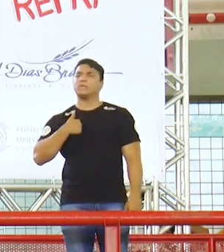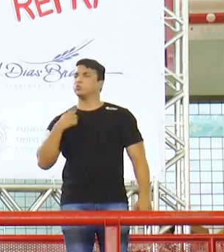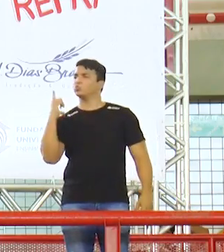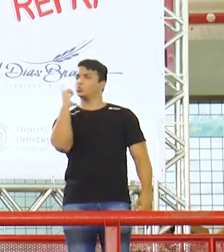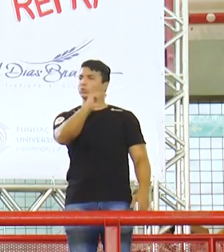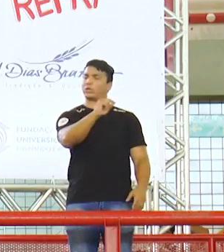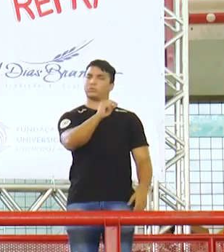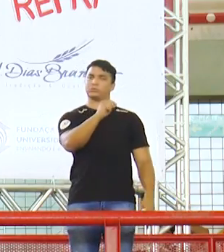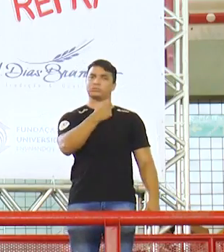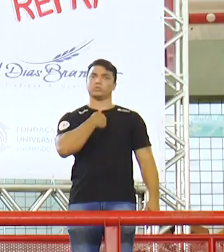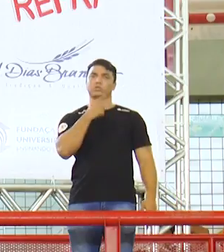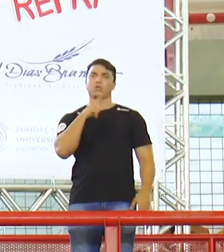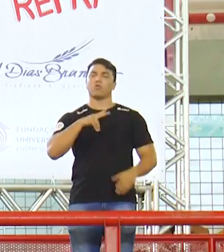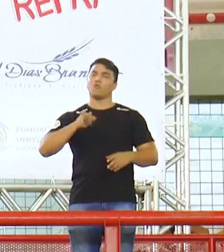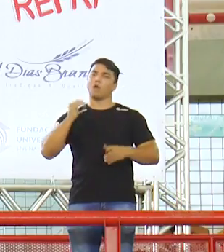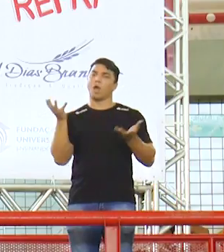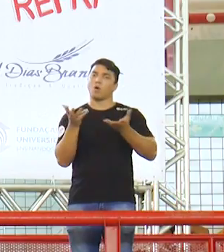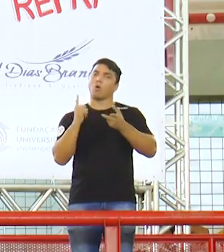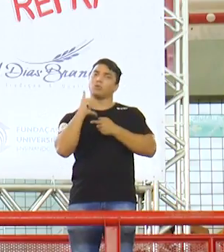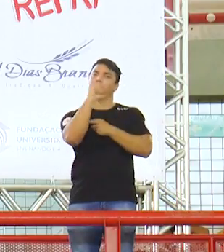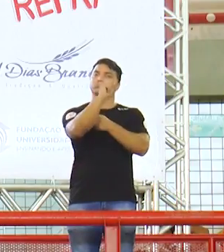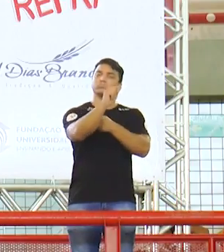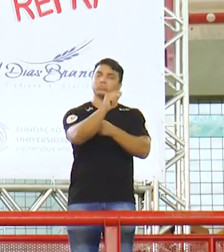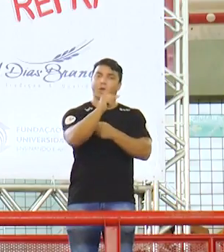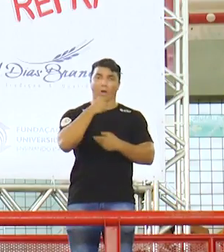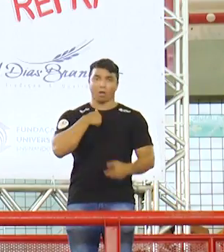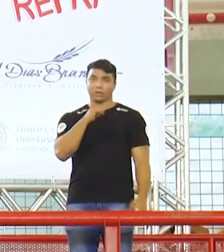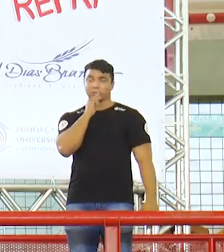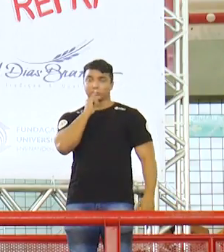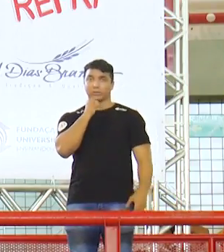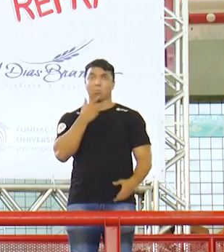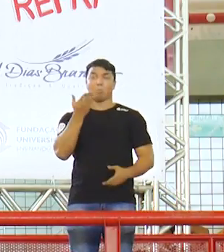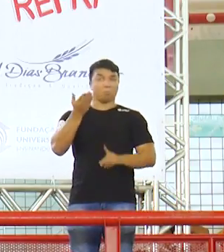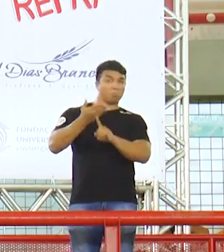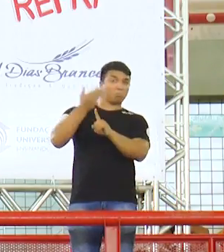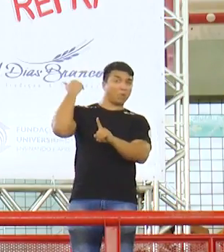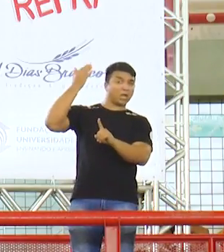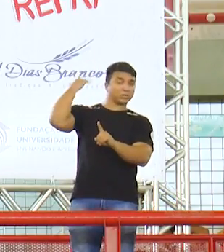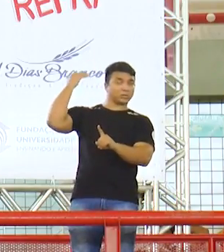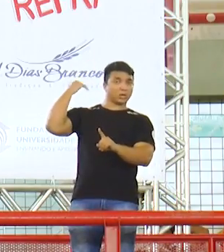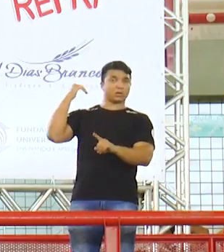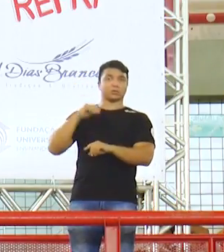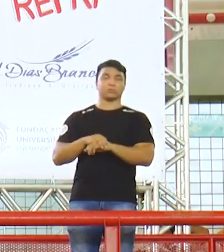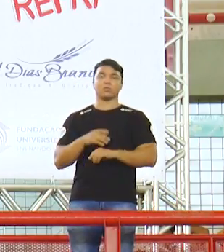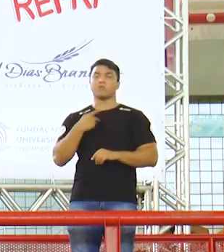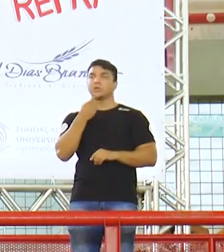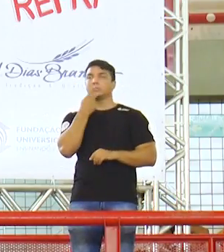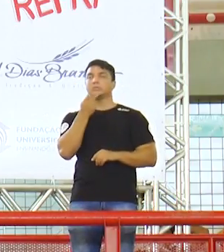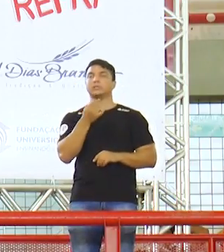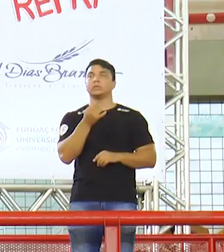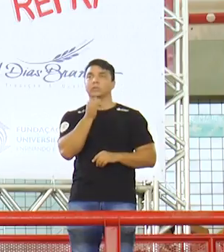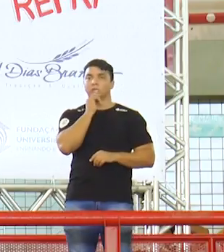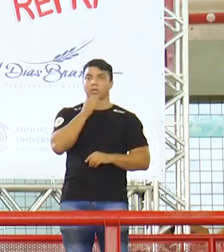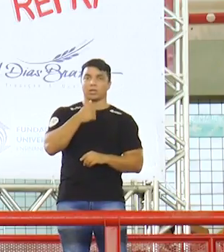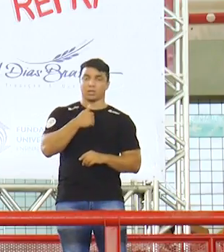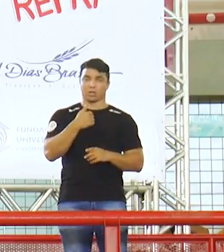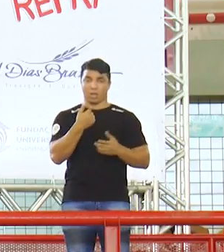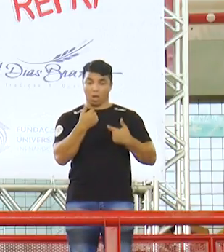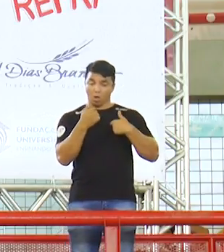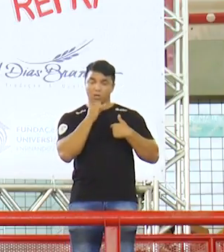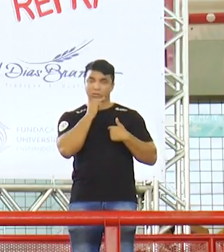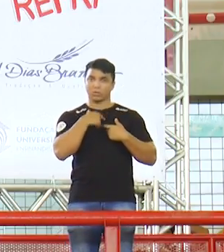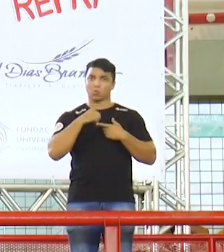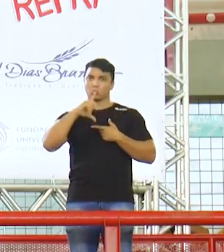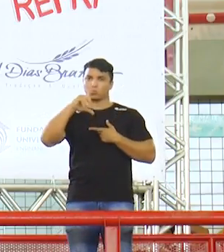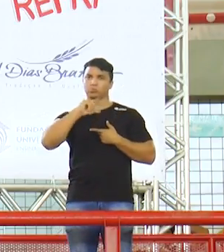estou indo, já está na hora de eu ir. Aí antigamente, dizia assim, ó, a pessoa dizia que